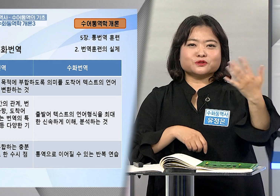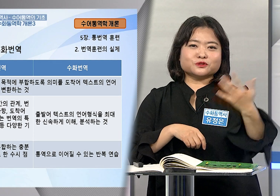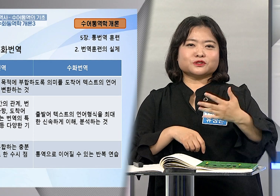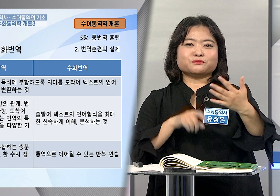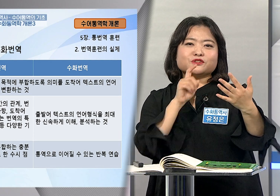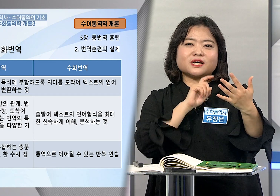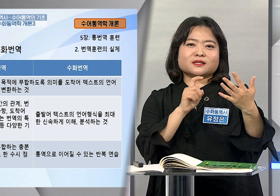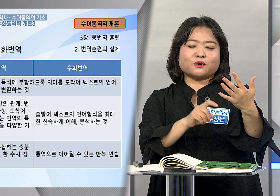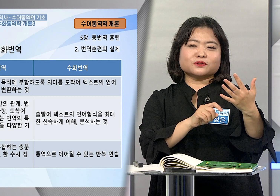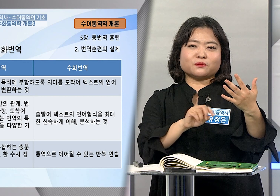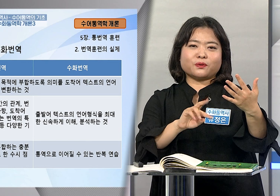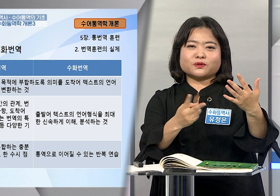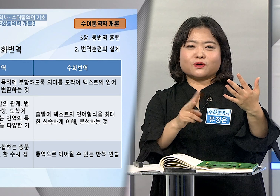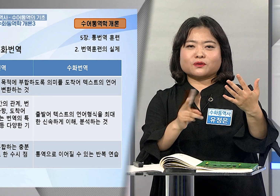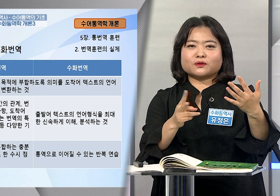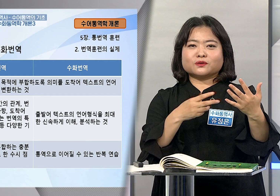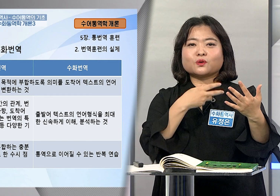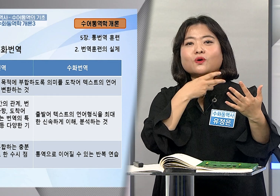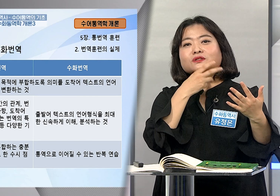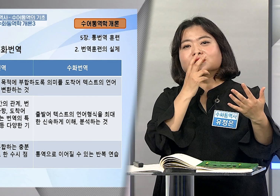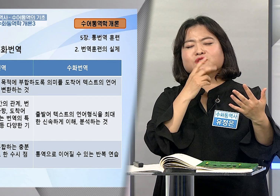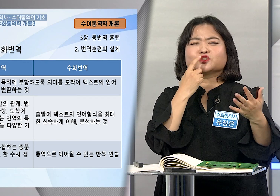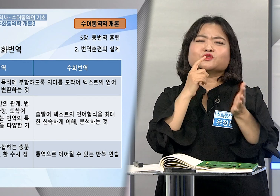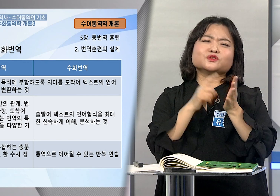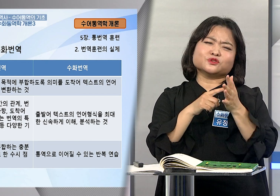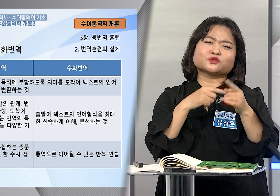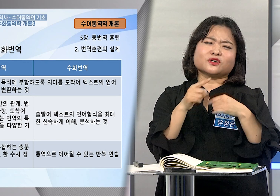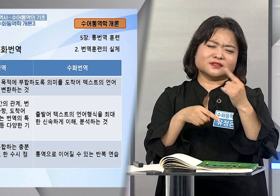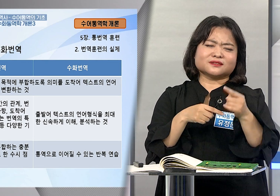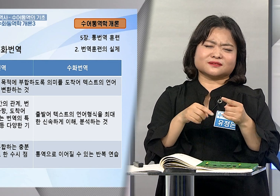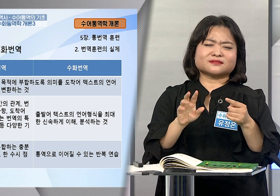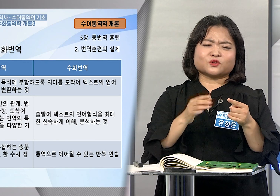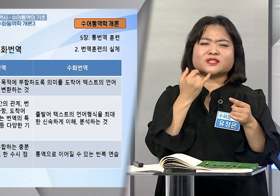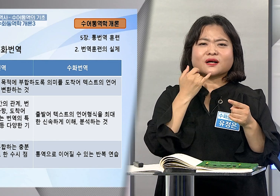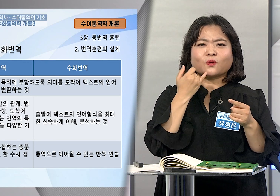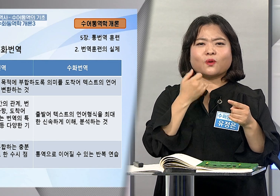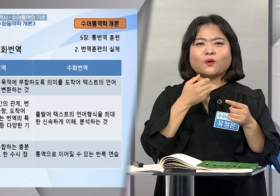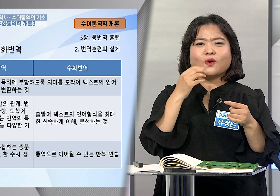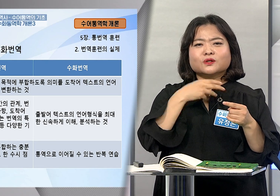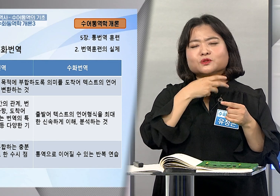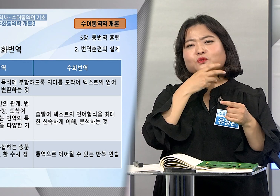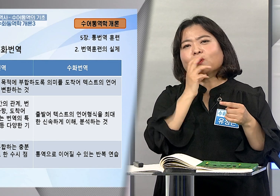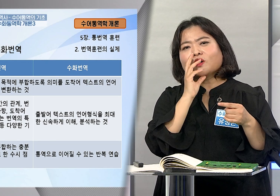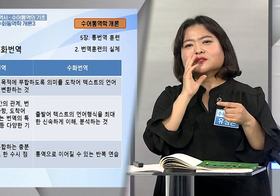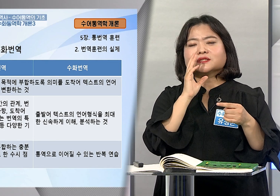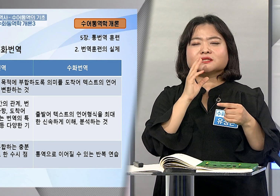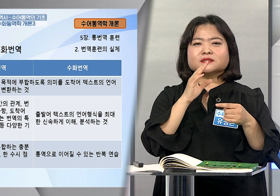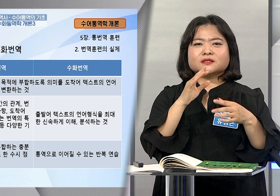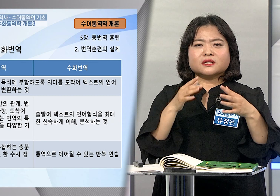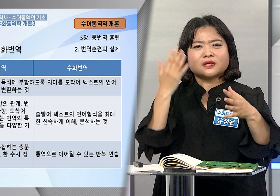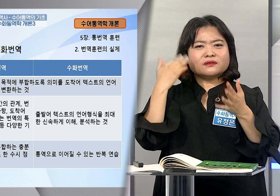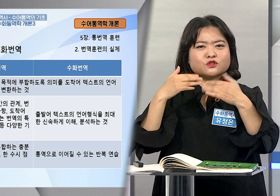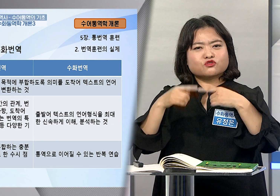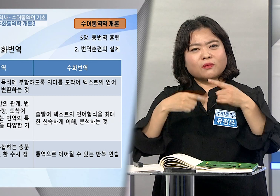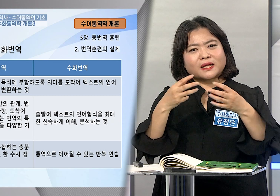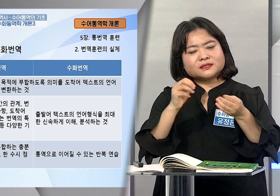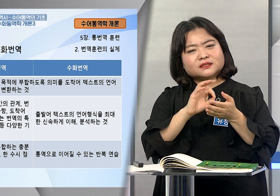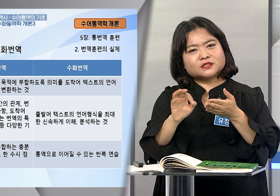저도 10분짜리 번역 농 어르신 쉬운 수어는 괜찮고 좀 농 어르신 옛날 수어 많이